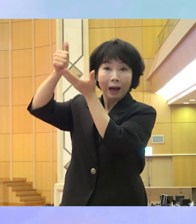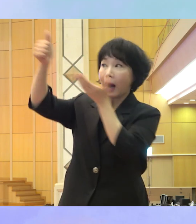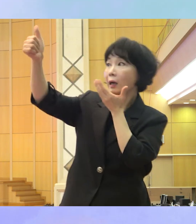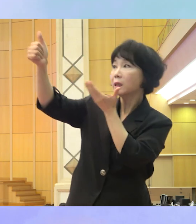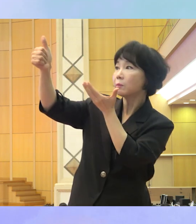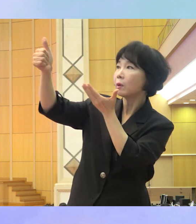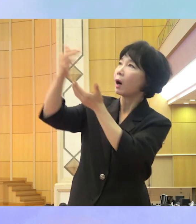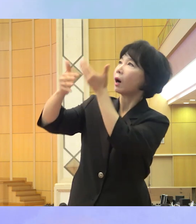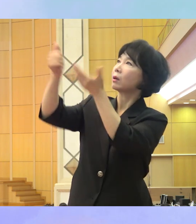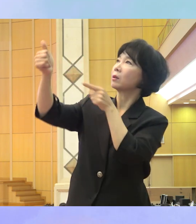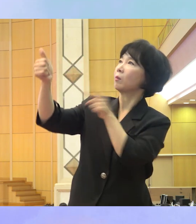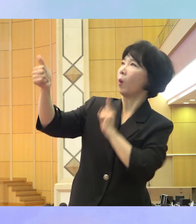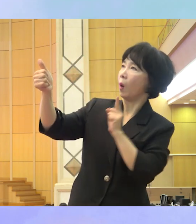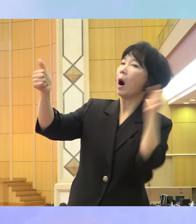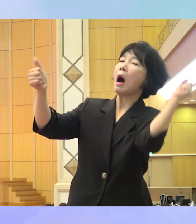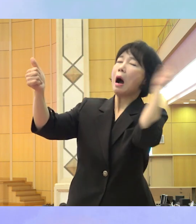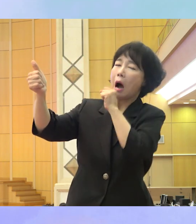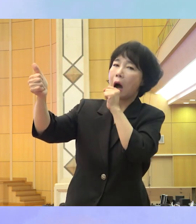가리켜서